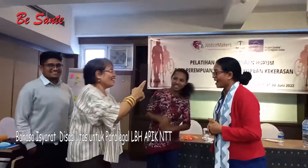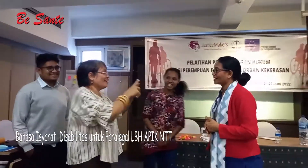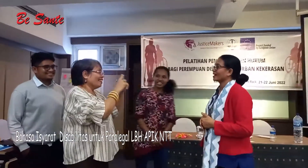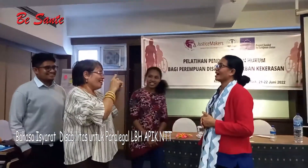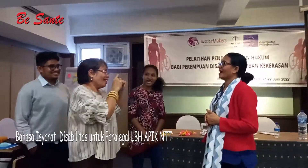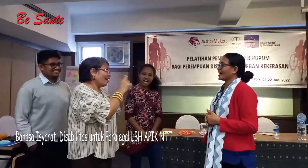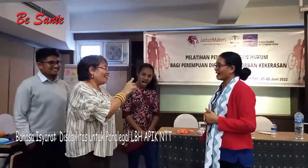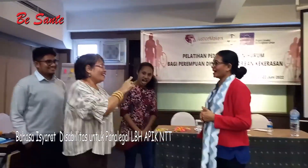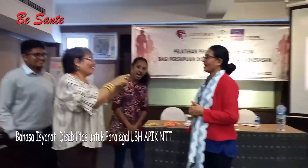Oh, di bagian A.